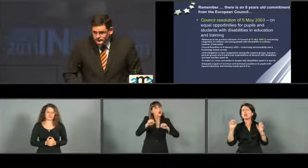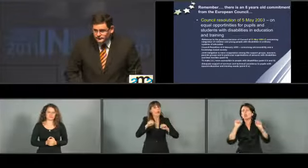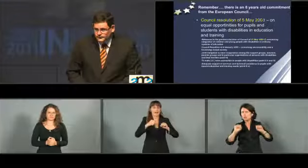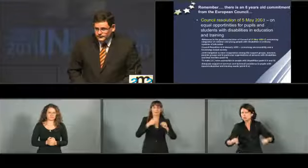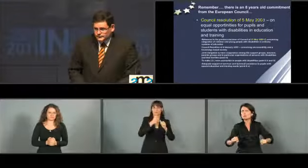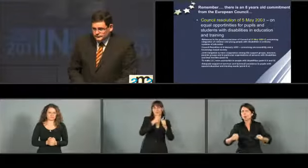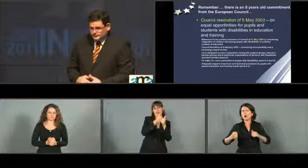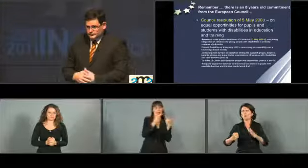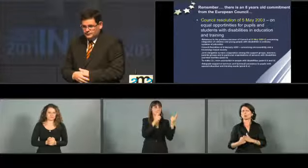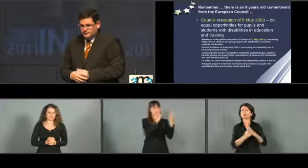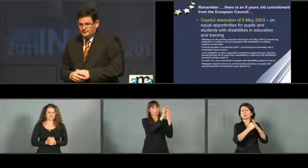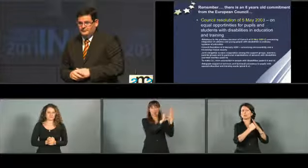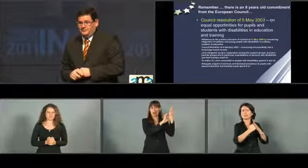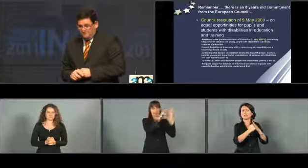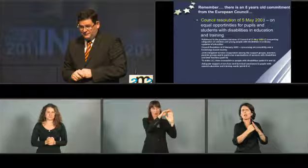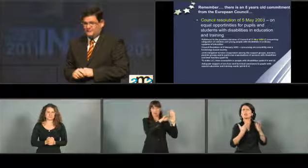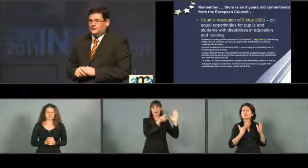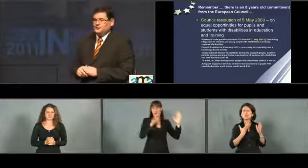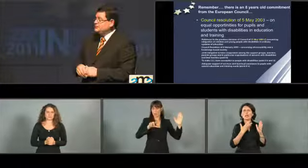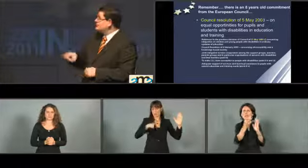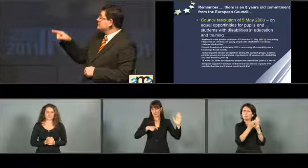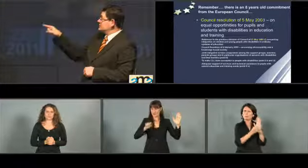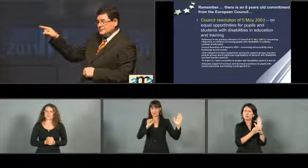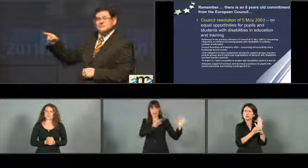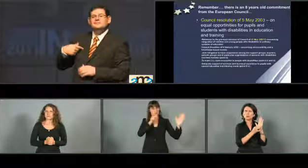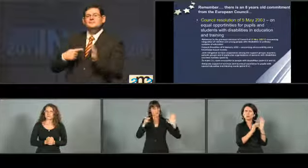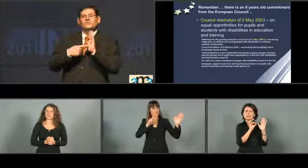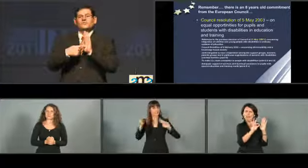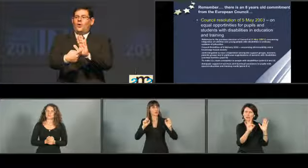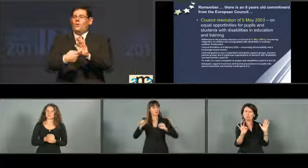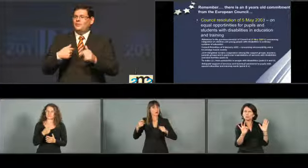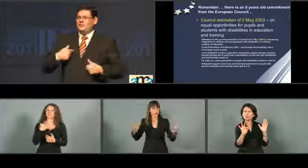qui peuvent être respectés par la Suisse.